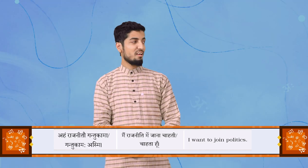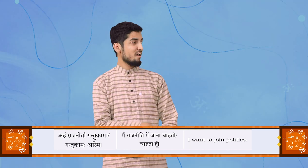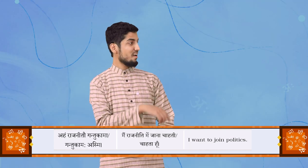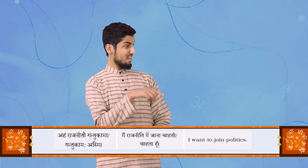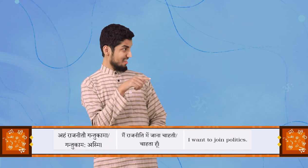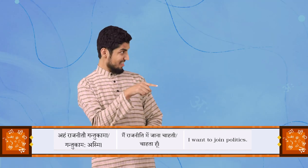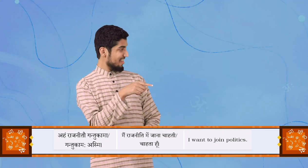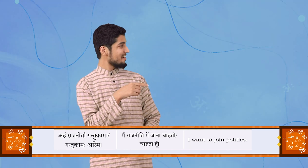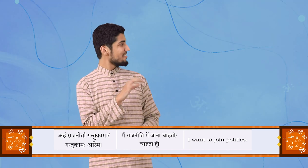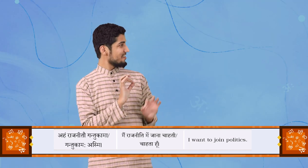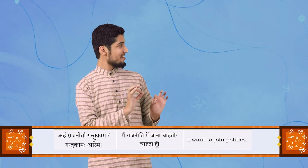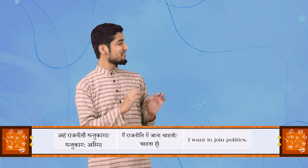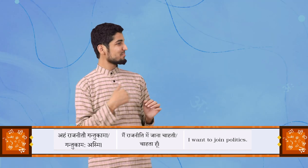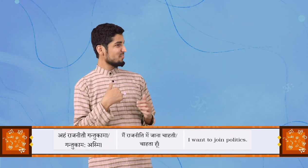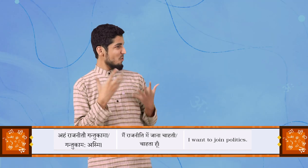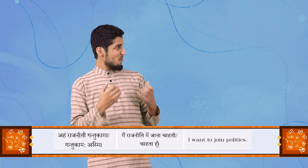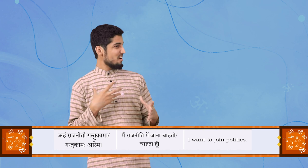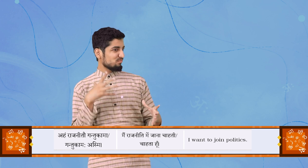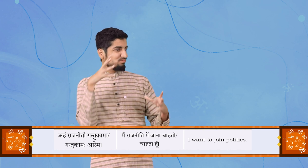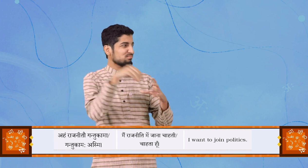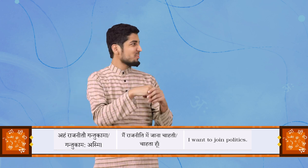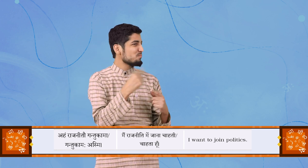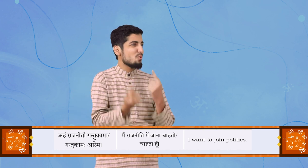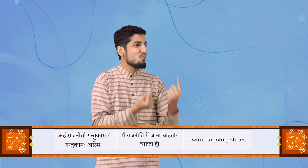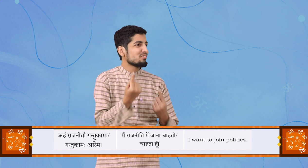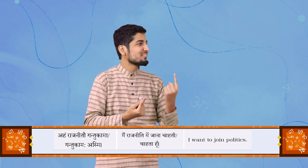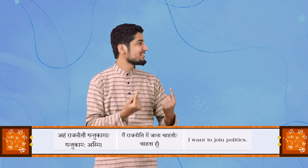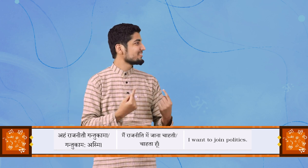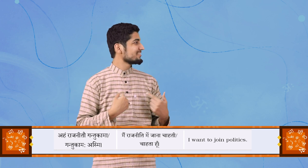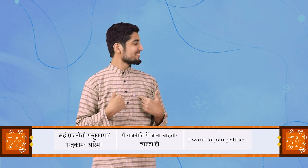कि आम राजनीति तो गण तु का महात्म्य है